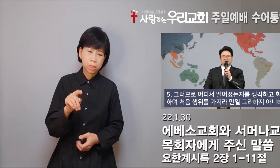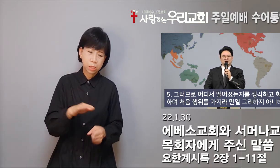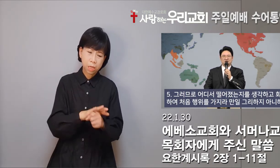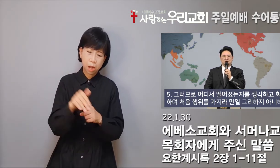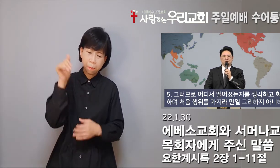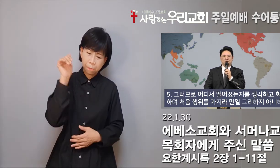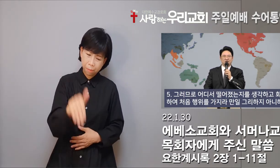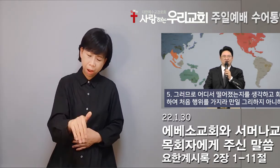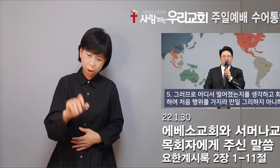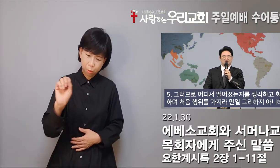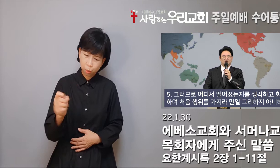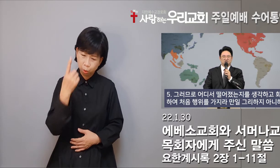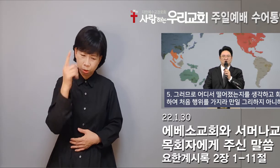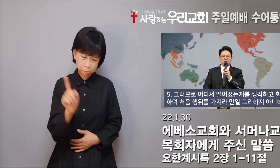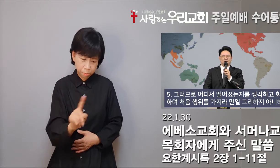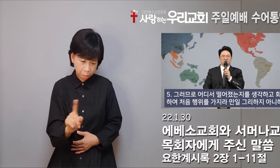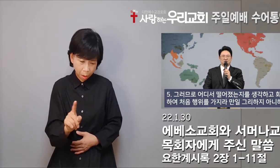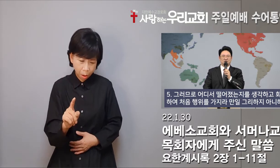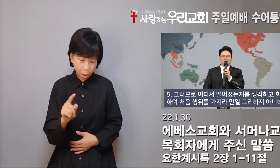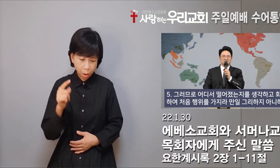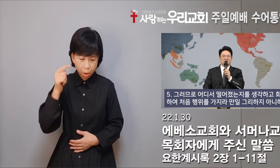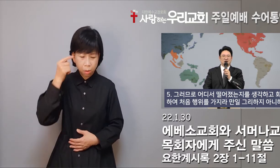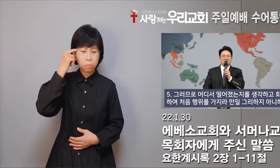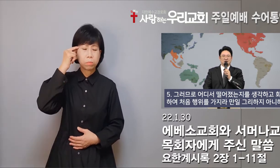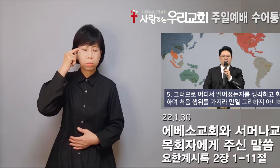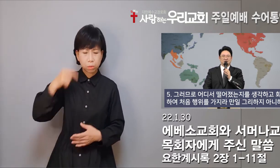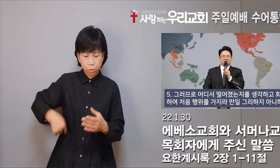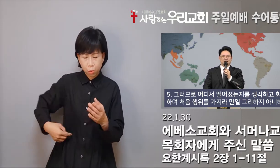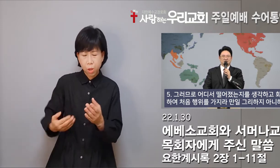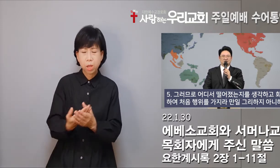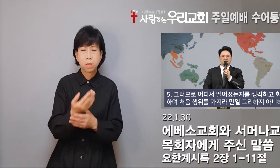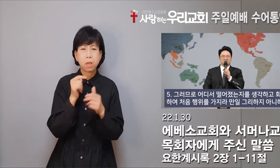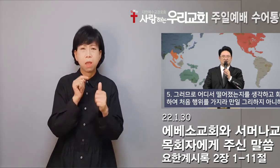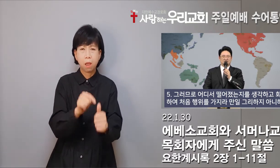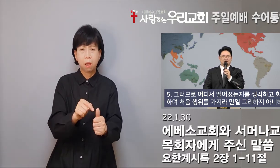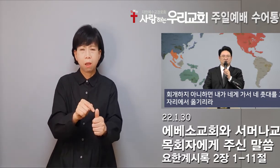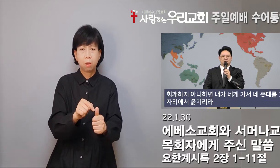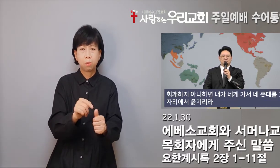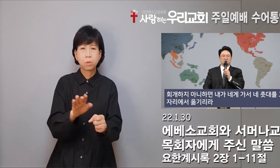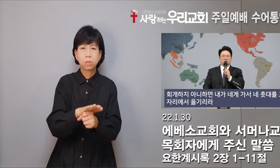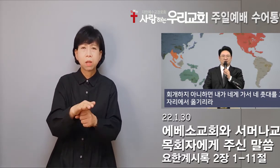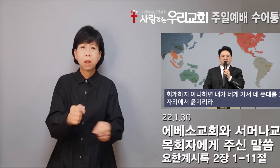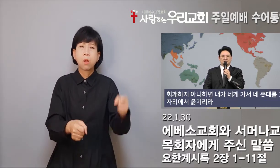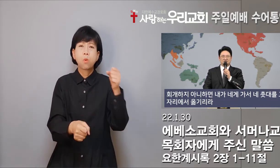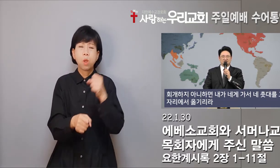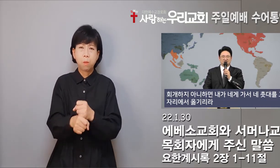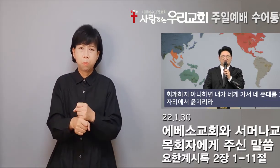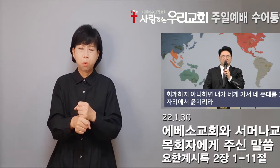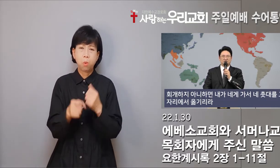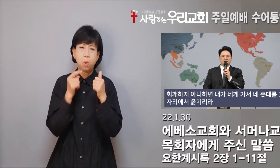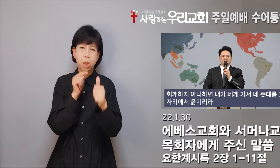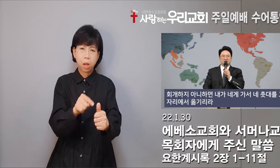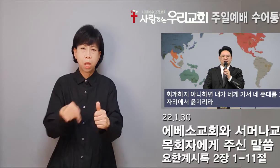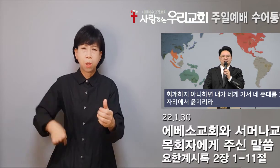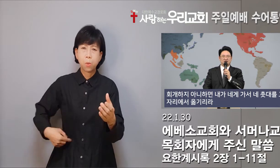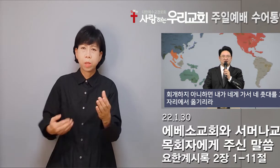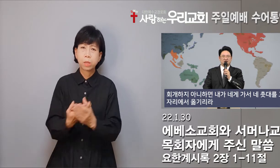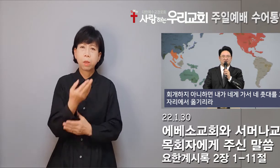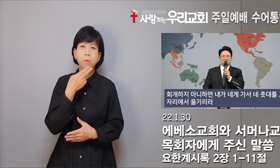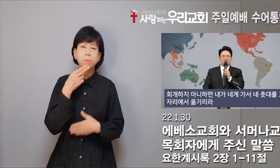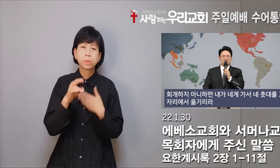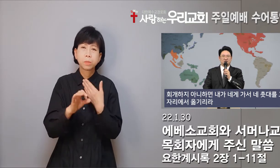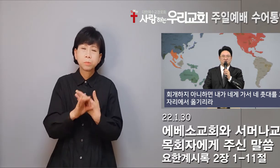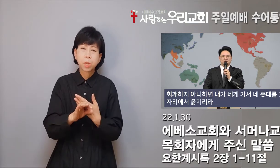떨어졌는지를 생각하고 회개하여 처음 행위를 가지라. 만일 그리하지 아니하고 회개하지 아니하면 내가